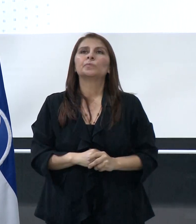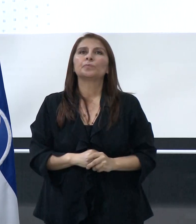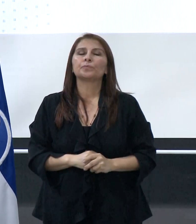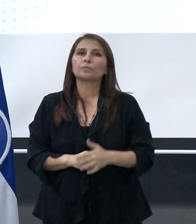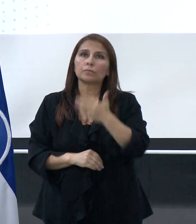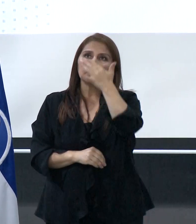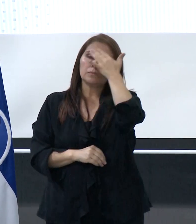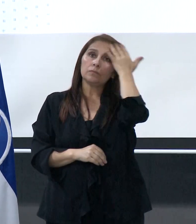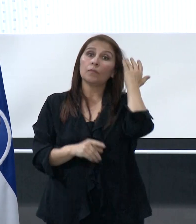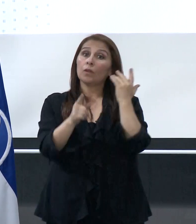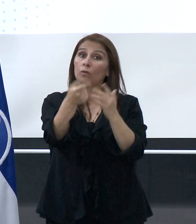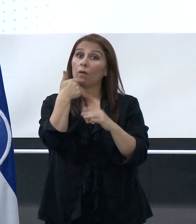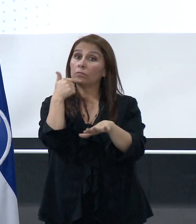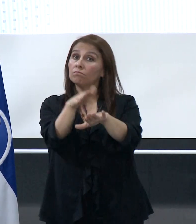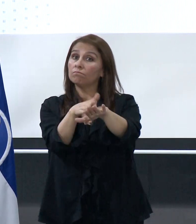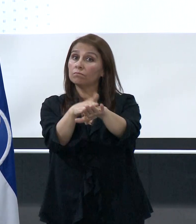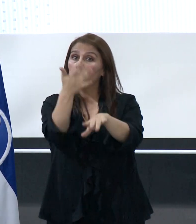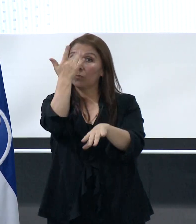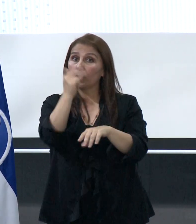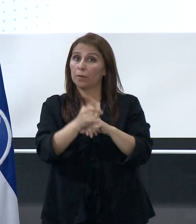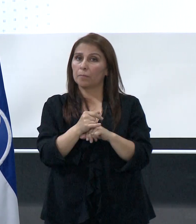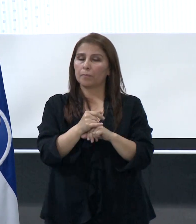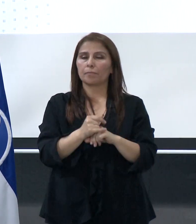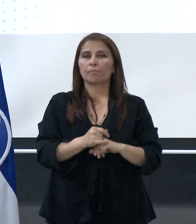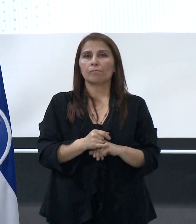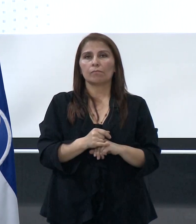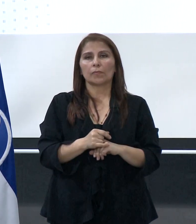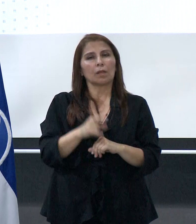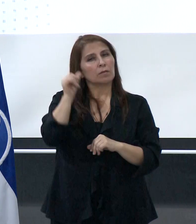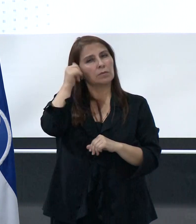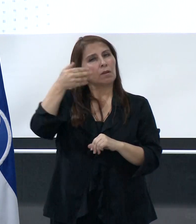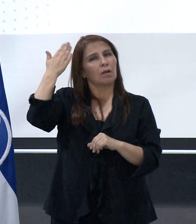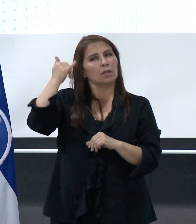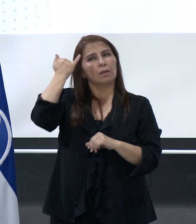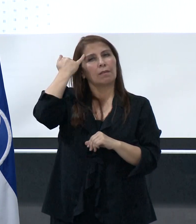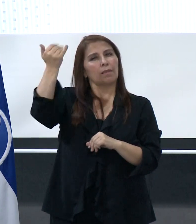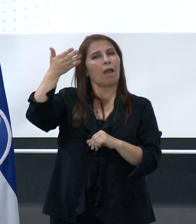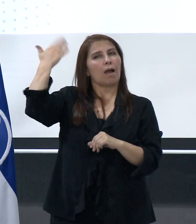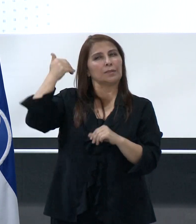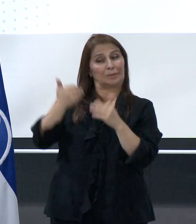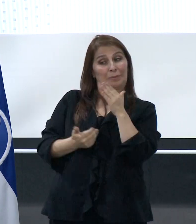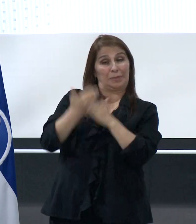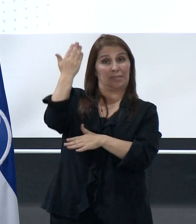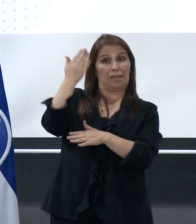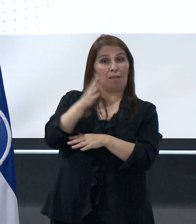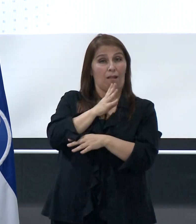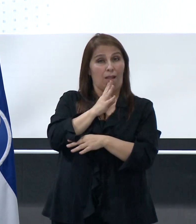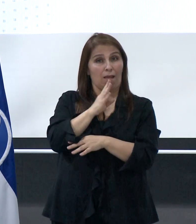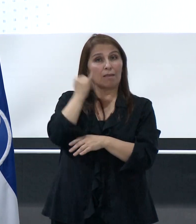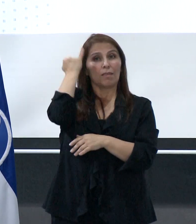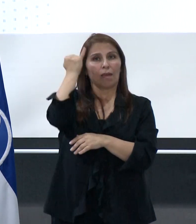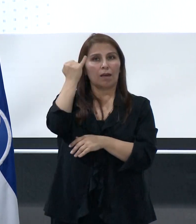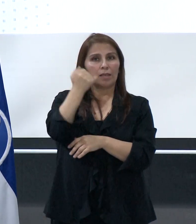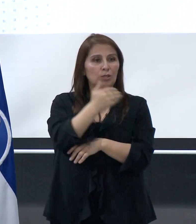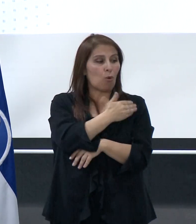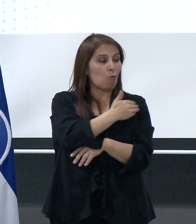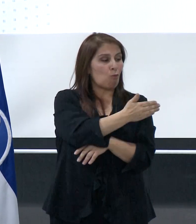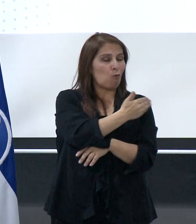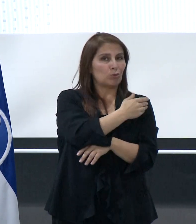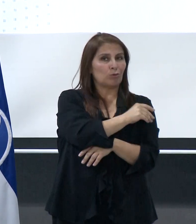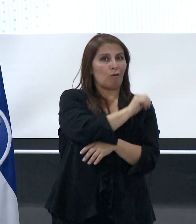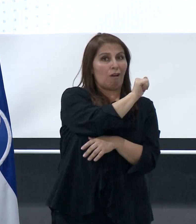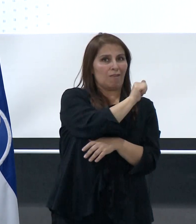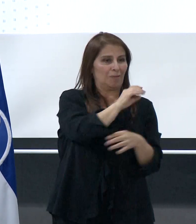señaló esto para volver sobre aquella idea en la que quise insistir al inicio él junto a de la